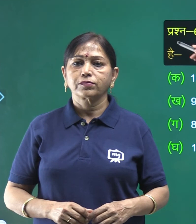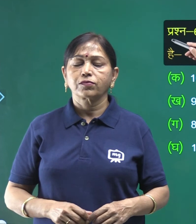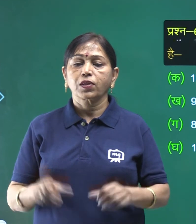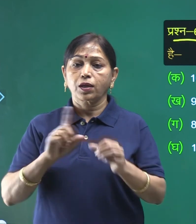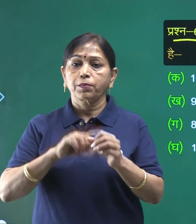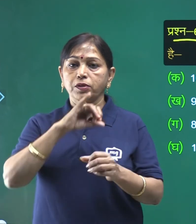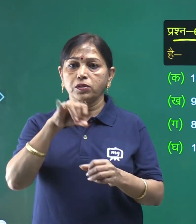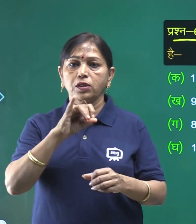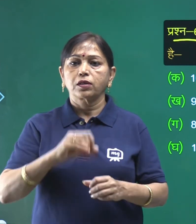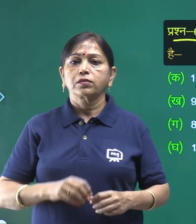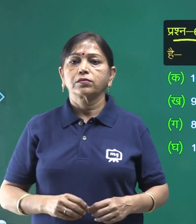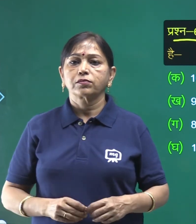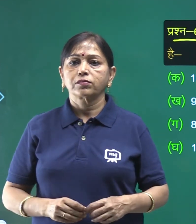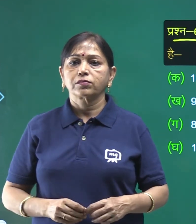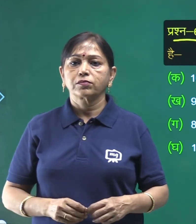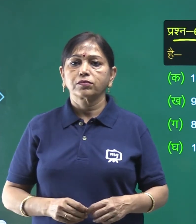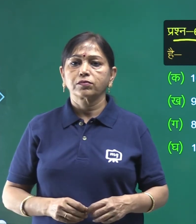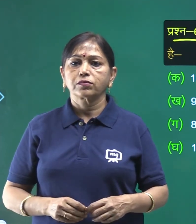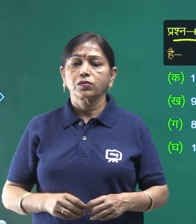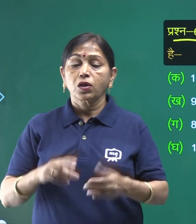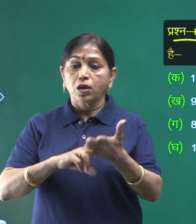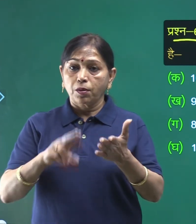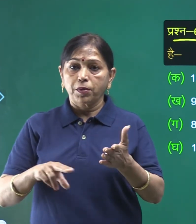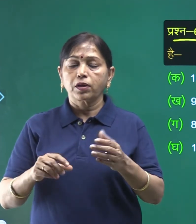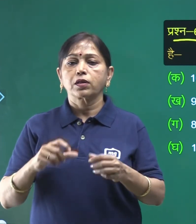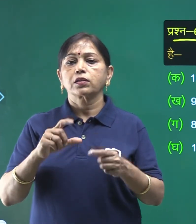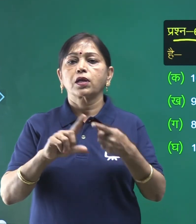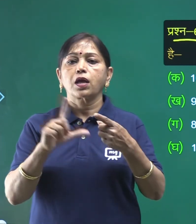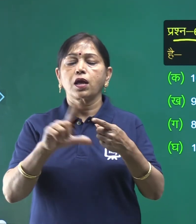प्रश्न 6 प्राकृतिक तत्वों की